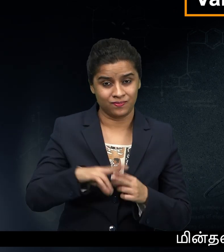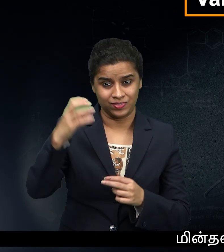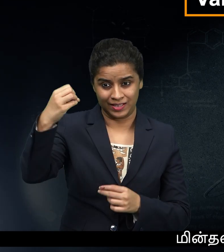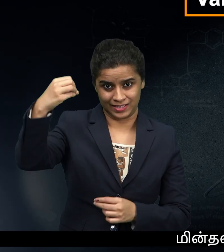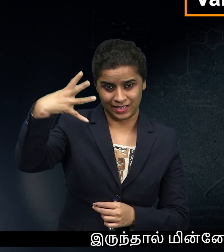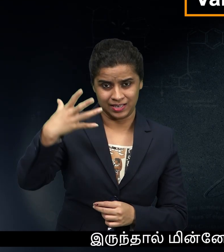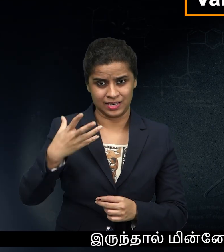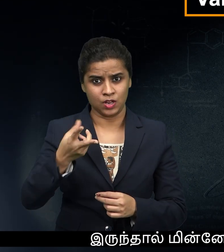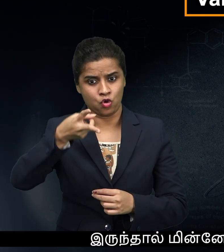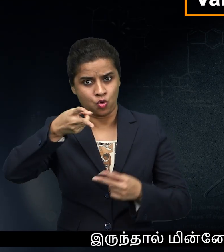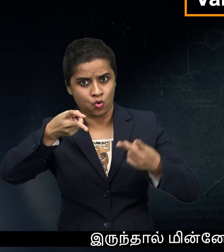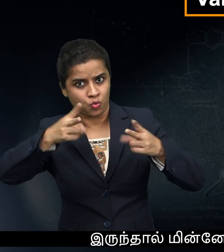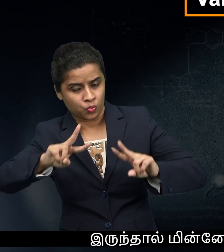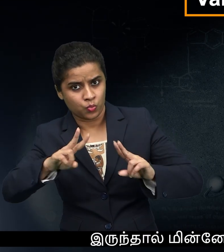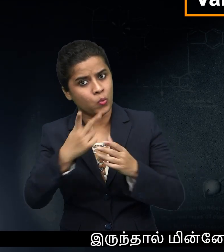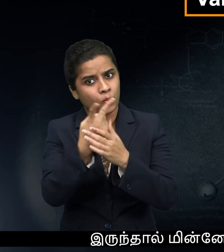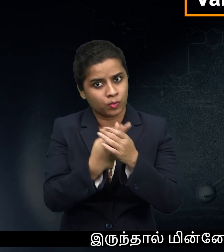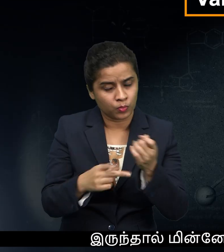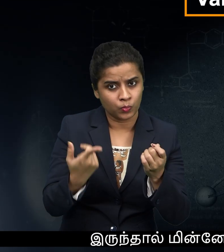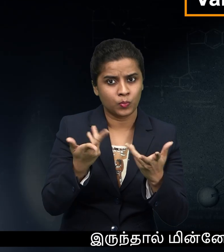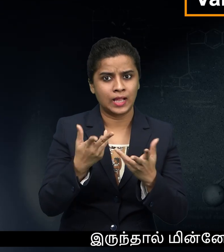மடங்காக இருந்தால் மின்னோட்டம் பாதியாக குறையும்.